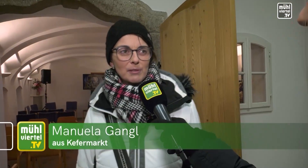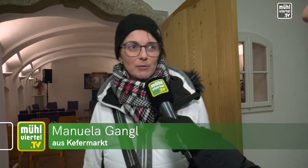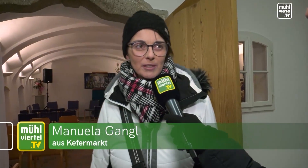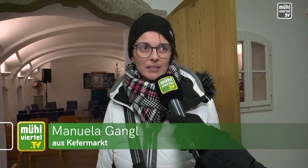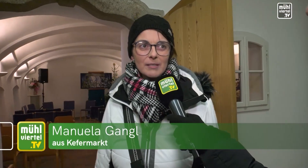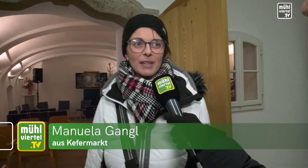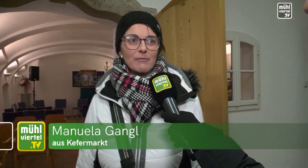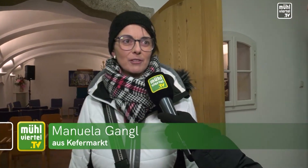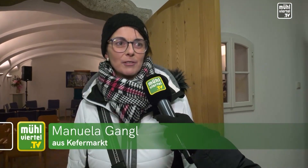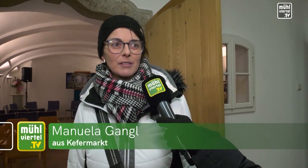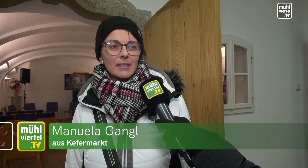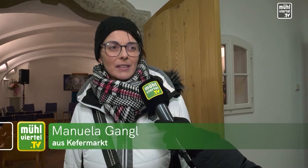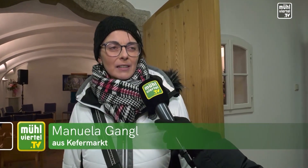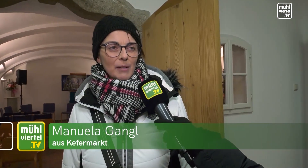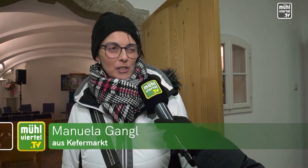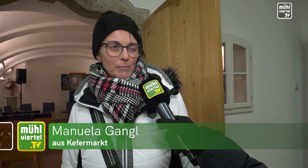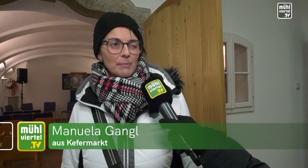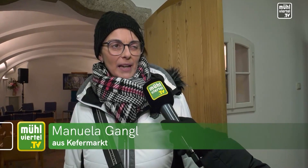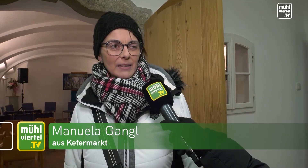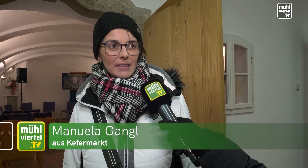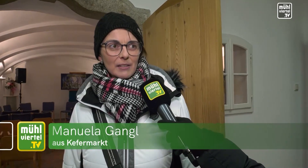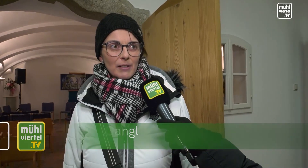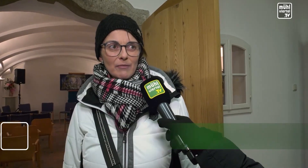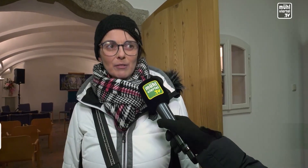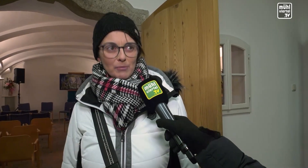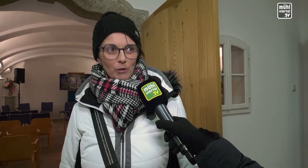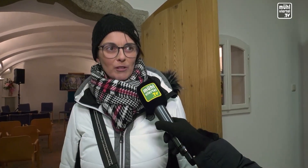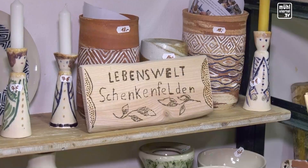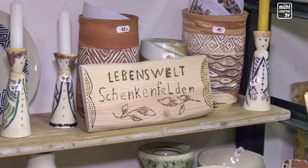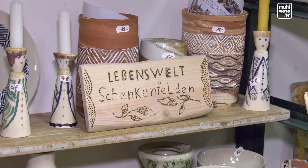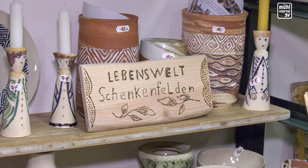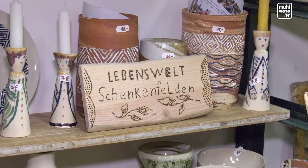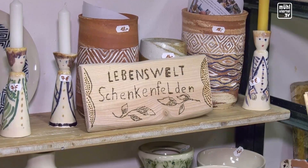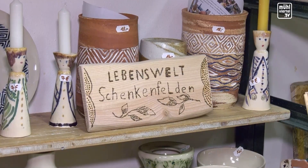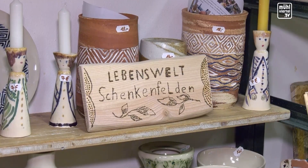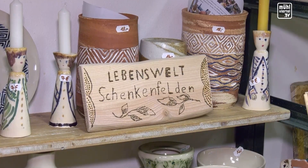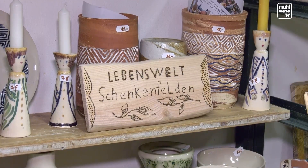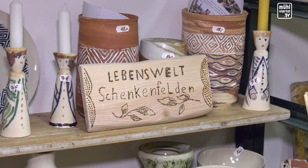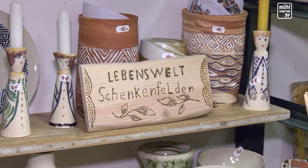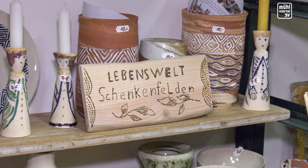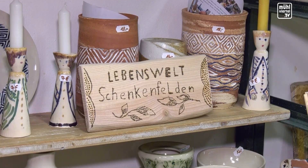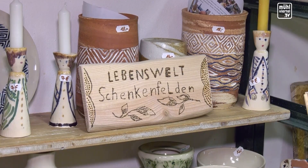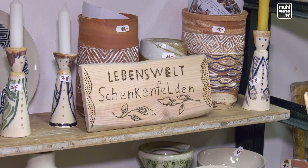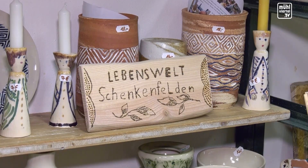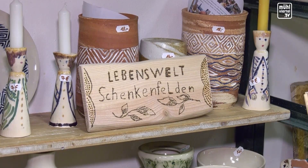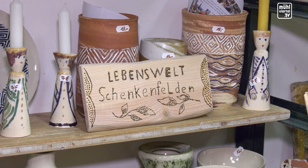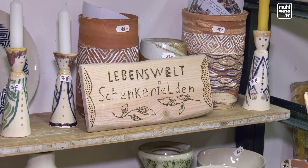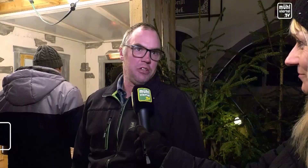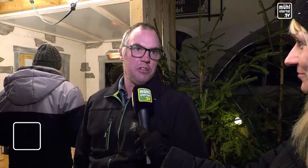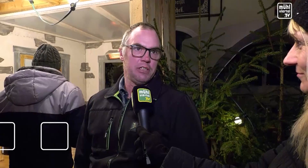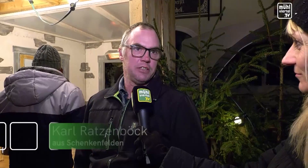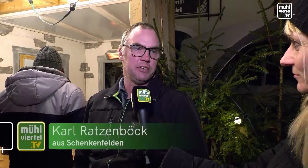ganz was Besonderes ist, weil einfach da Menschen mit Beeinträchtigung einfach was machen und das ist einfach schön, wenn man das dann kaufen